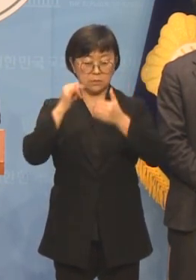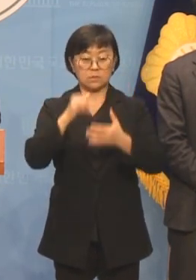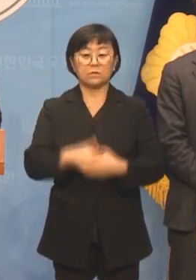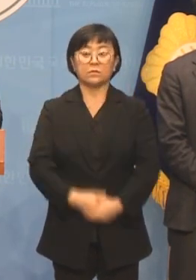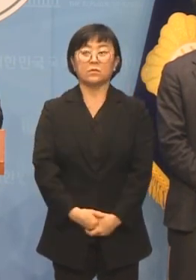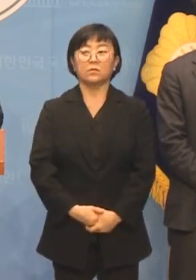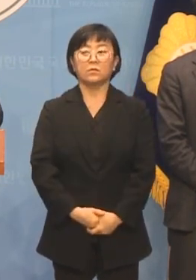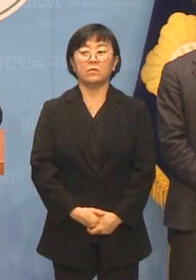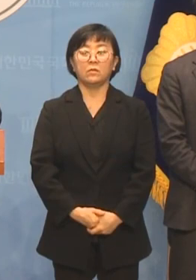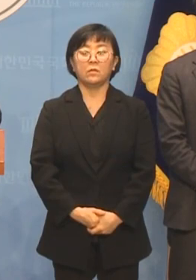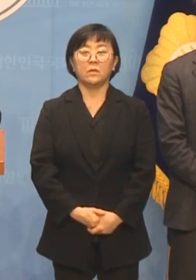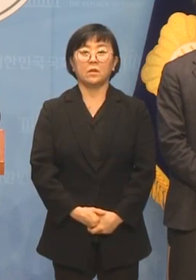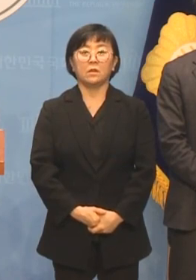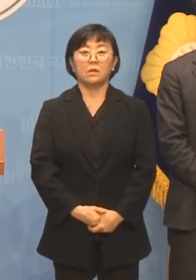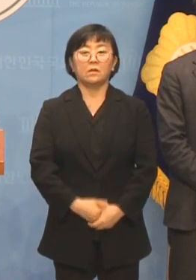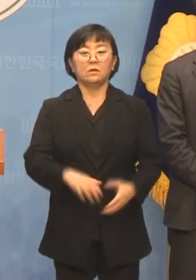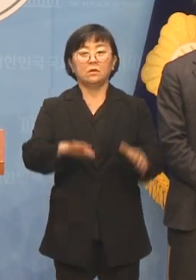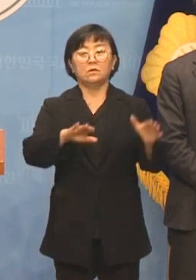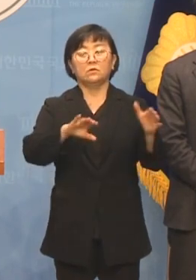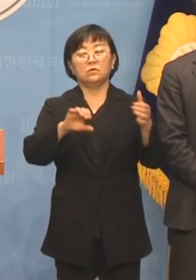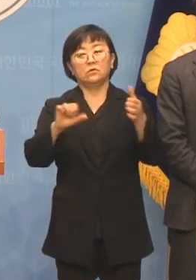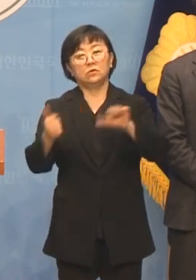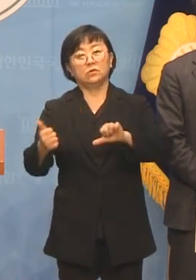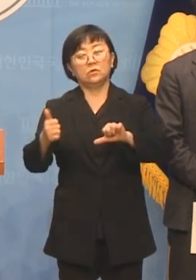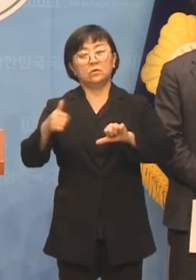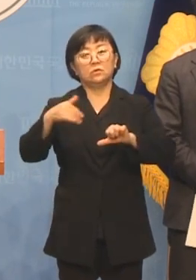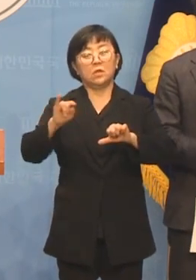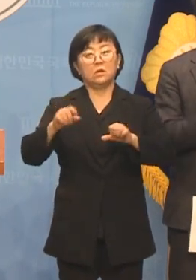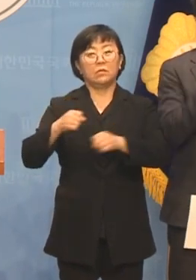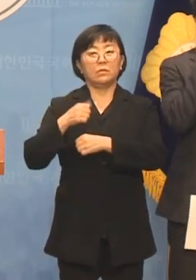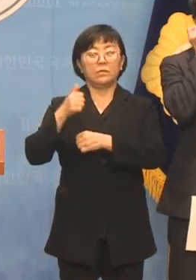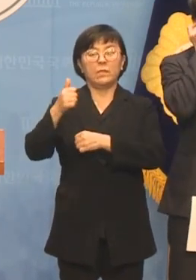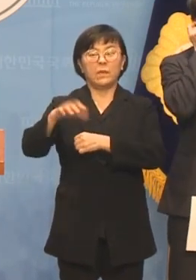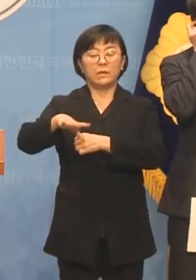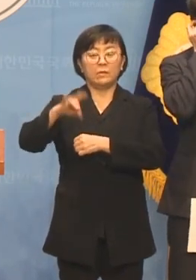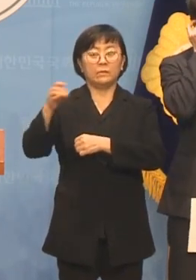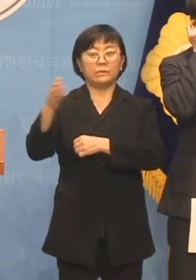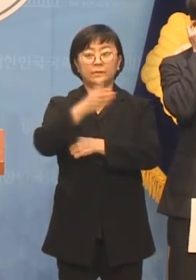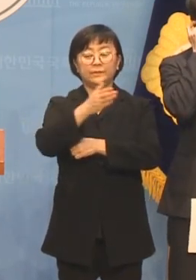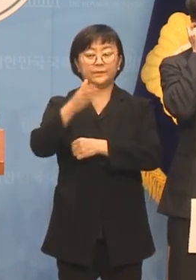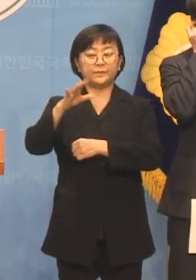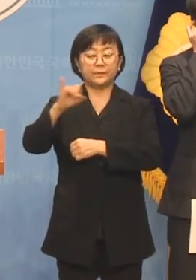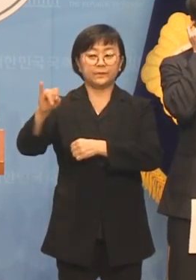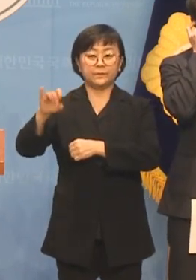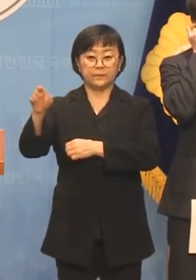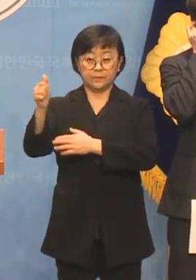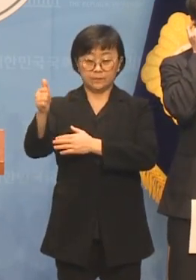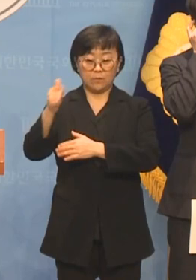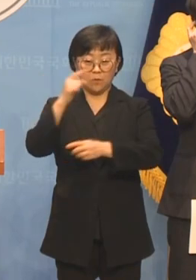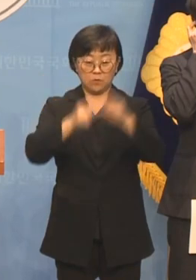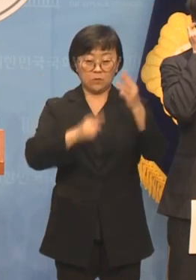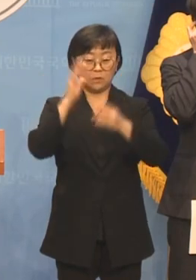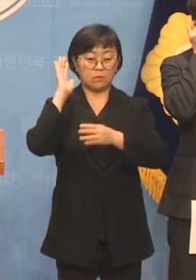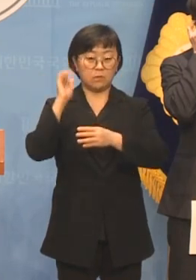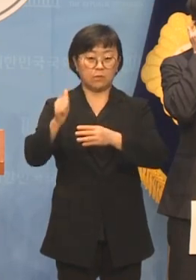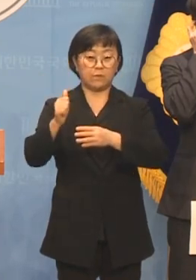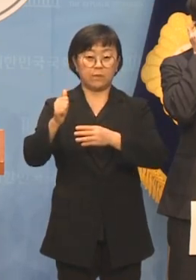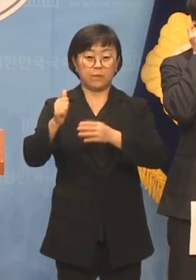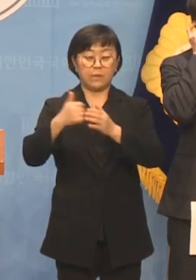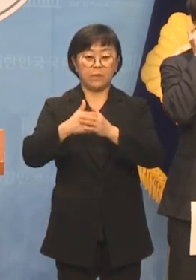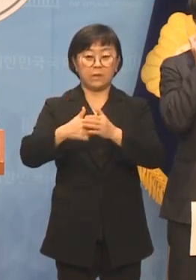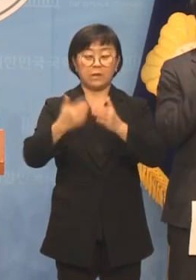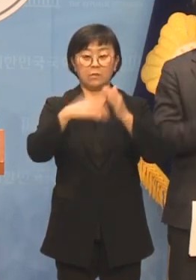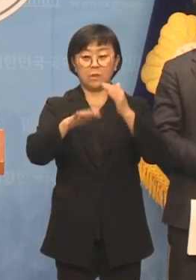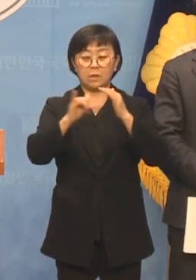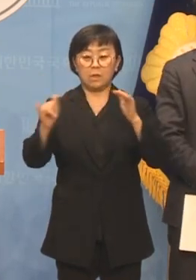있습니다. 먼저 고 최상병 순직 사건 초기부터 이종섭 전 장관이 윤석열 대통령에게